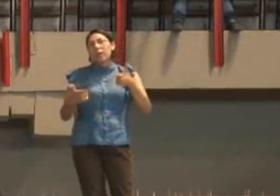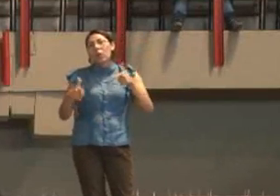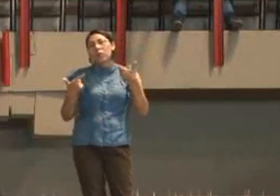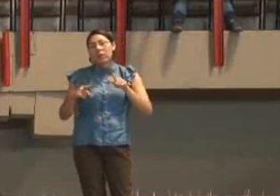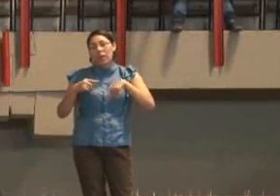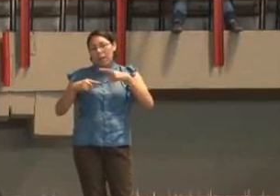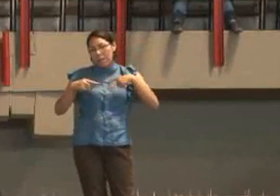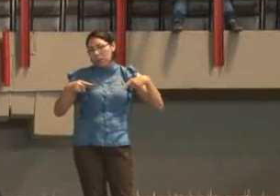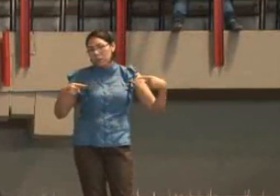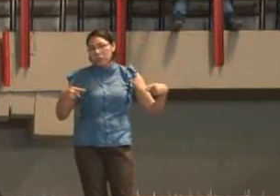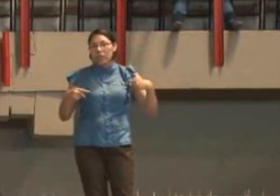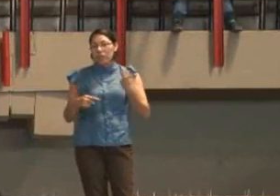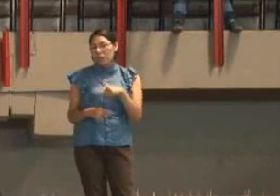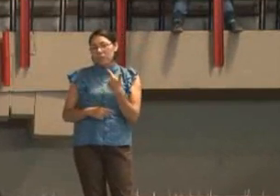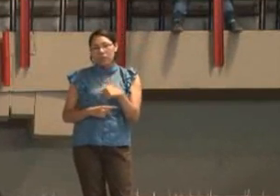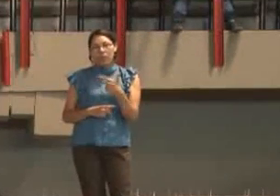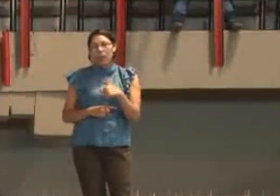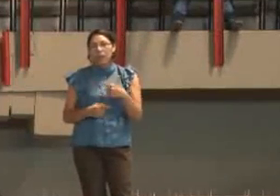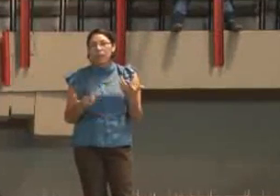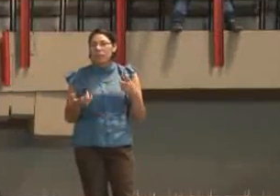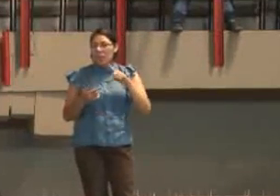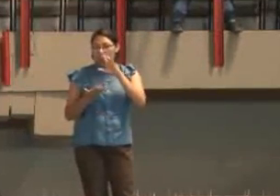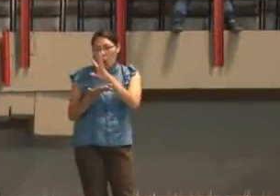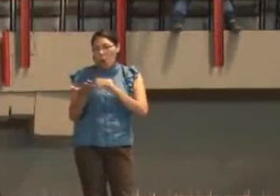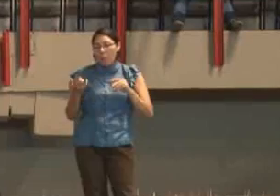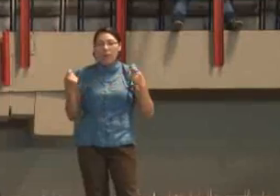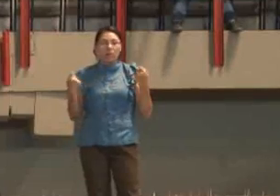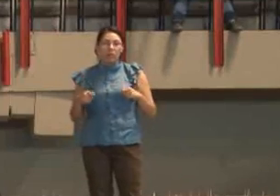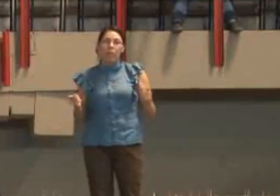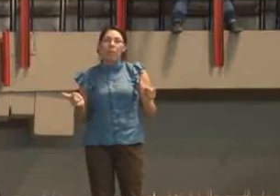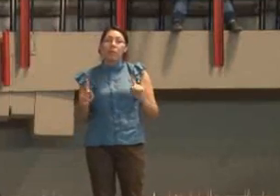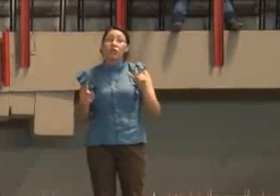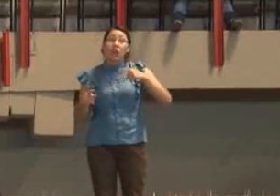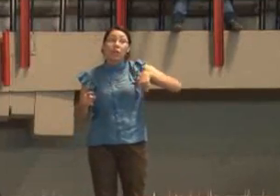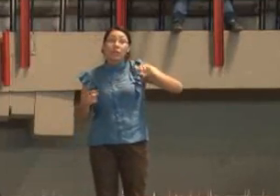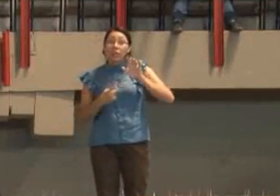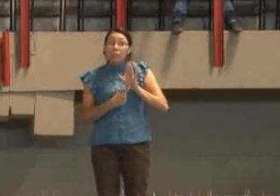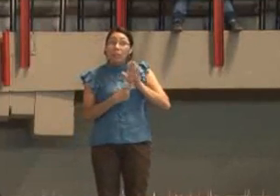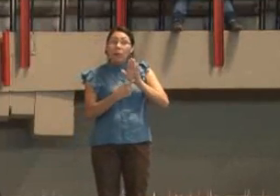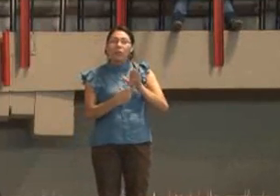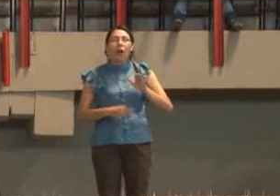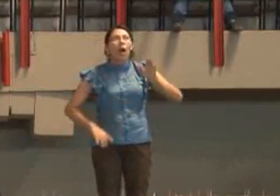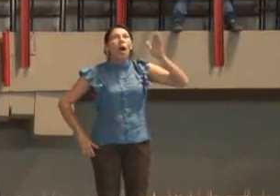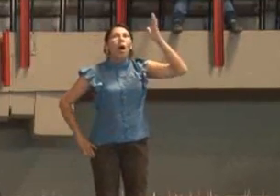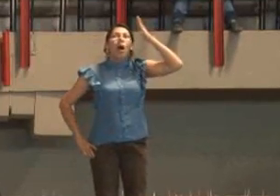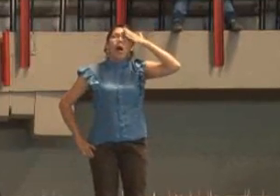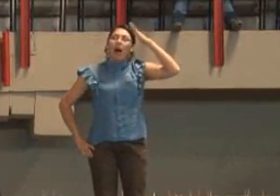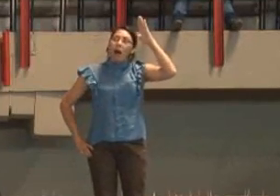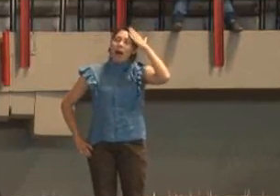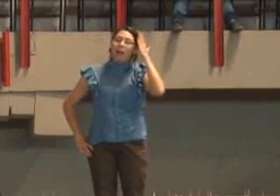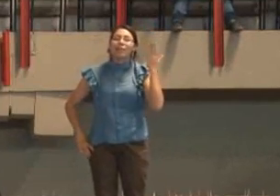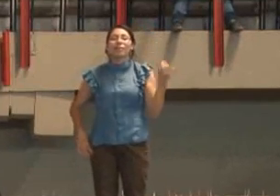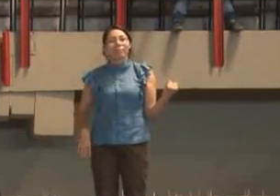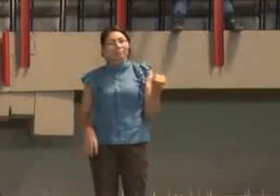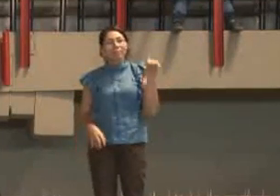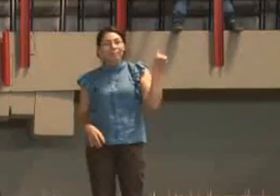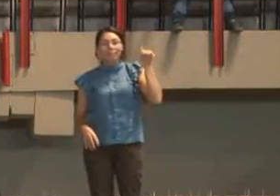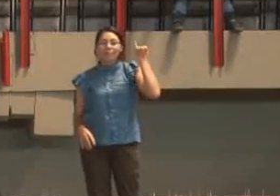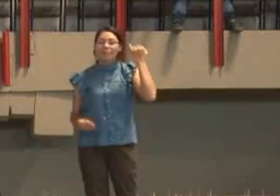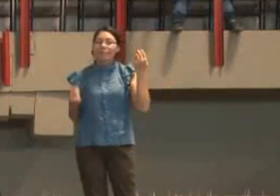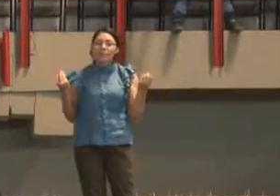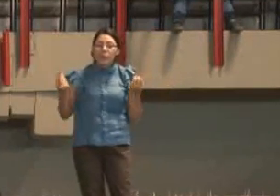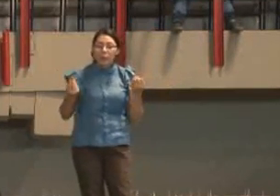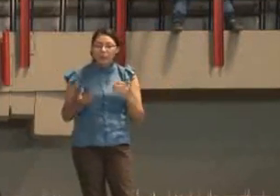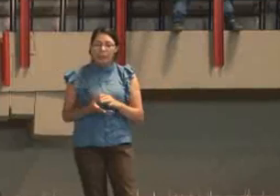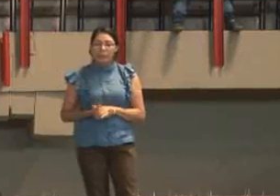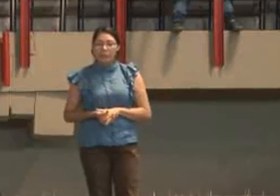apostila de vocês, não há necessidade de vocês copiarem, mas é só para que vocês entendam como é que funciona esse princípio fundamental da contagem na prática,